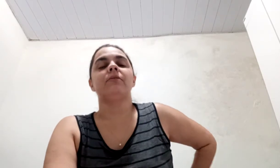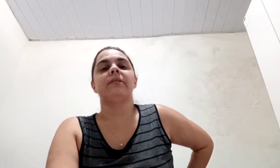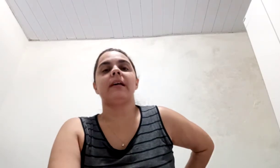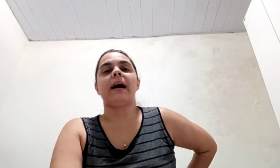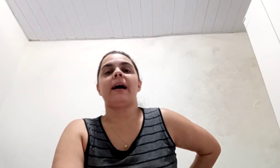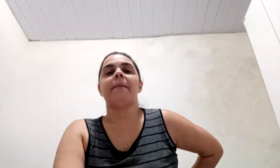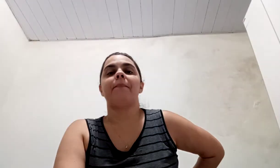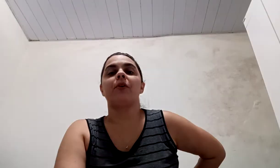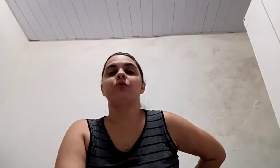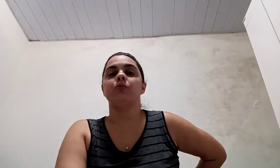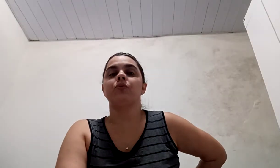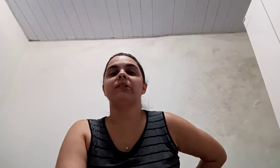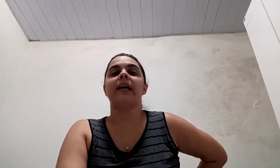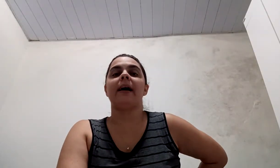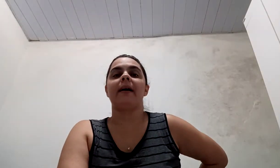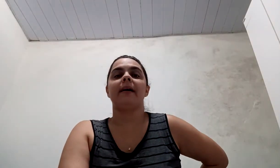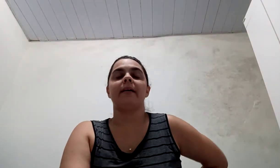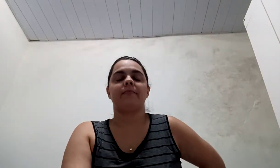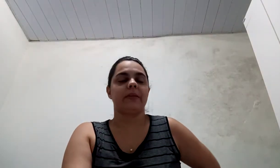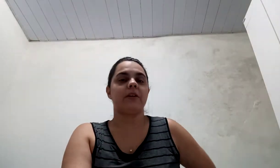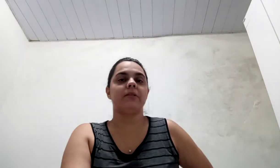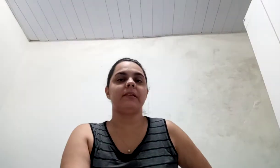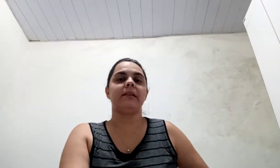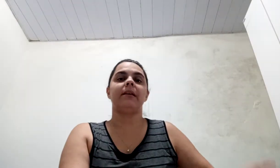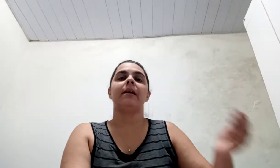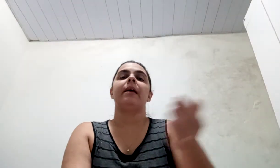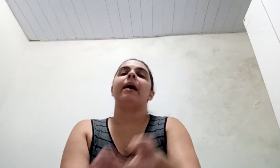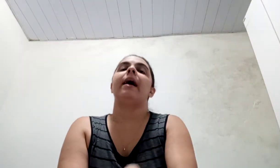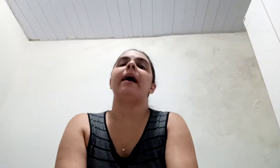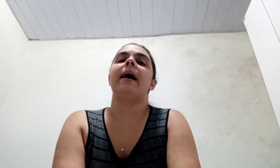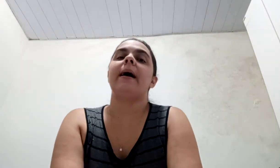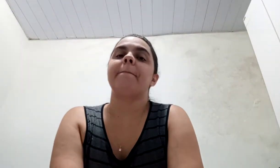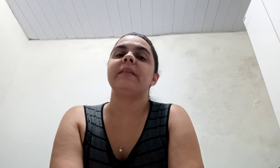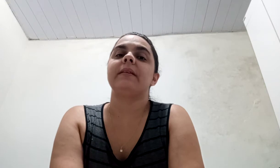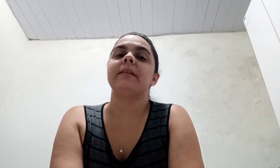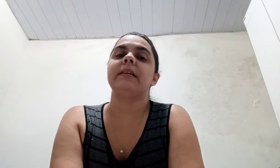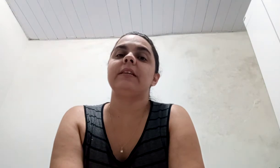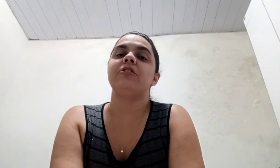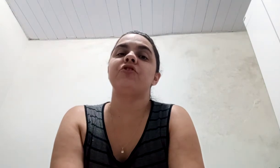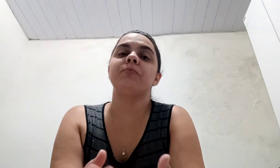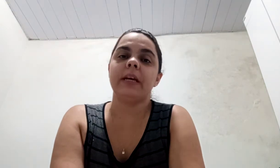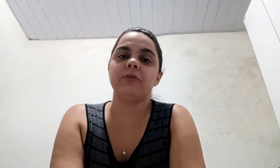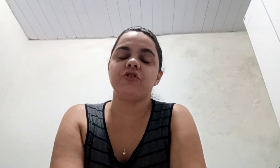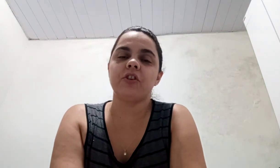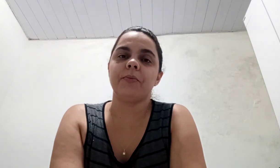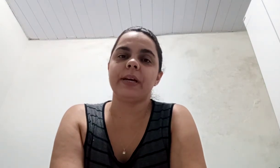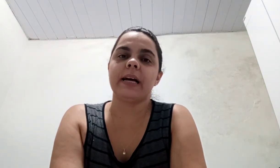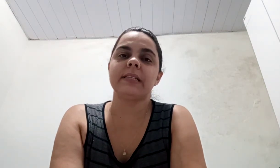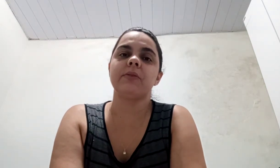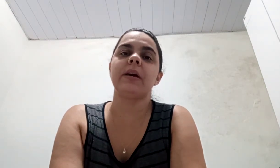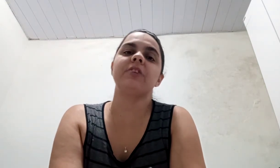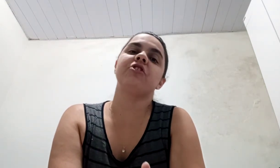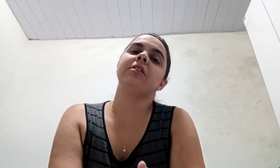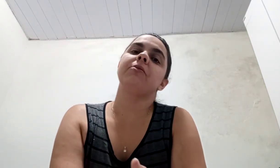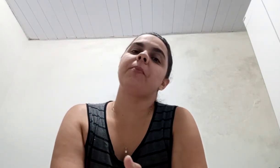elementos, há produtos, há, quero dizer, há instrumentos de comunicação que eles tanto